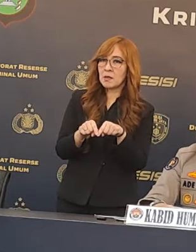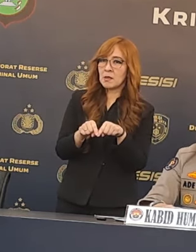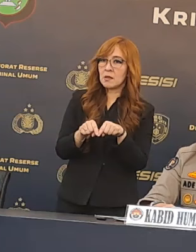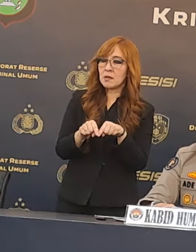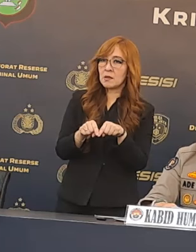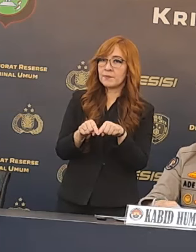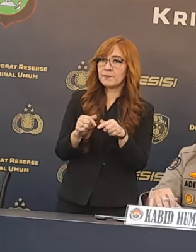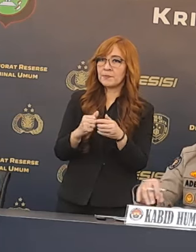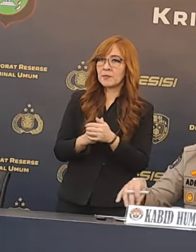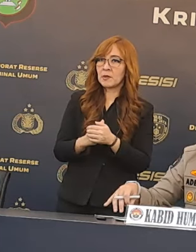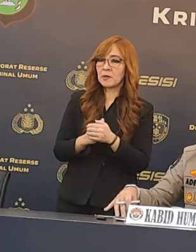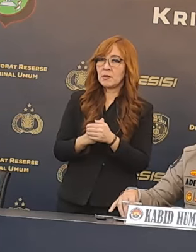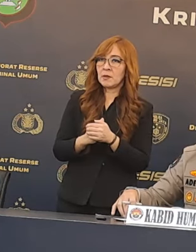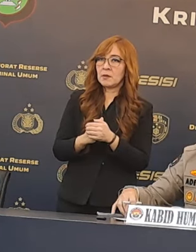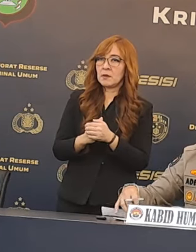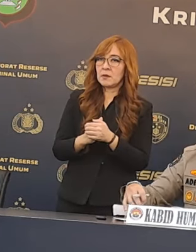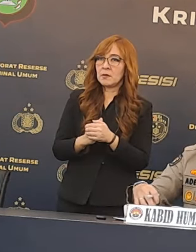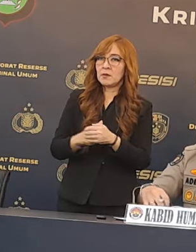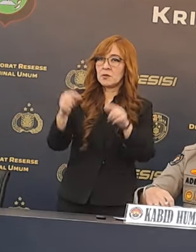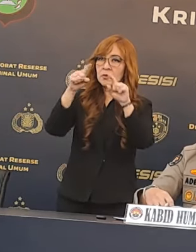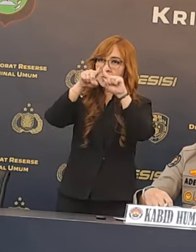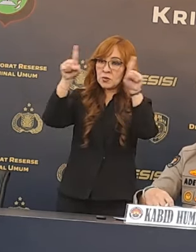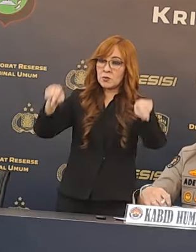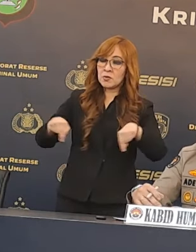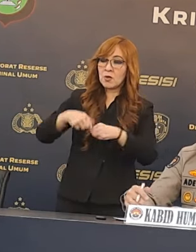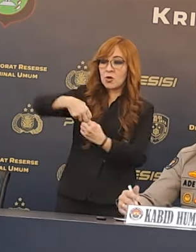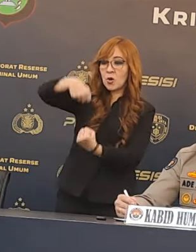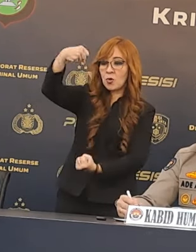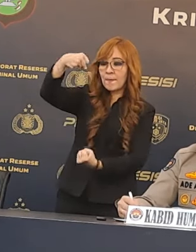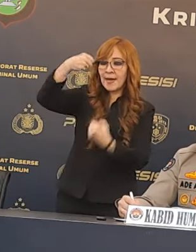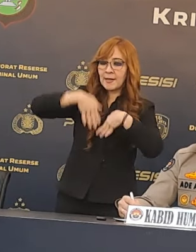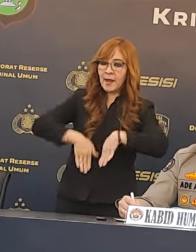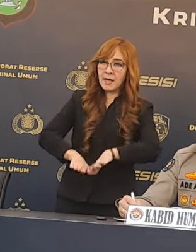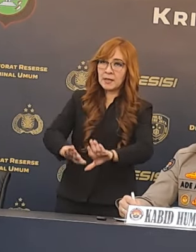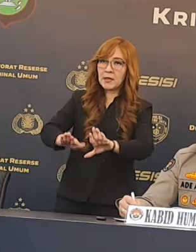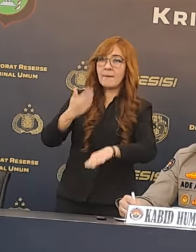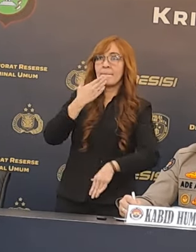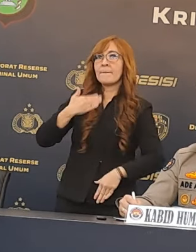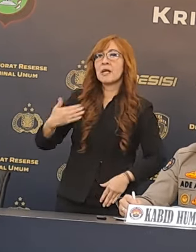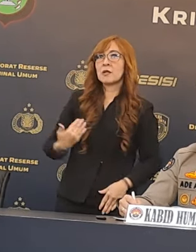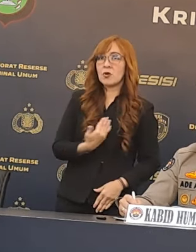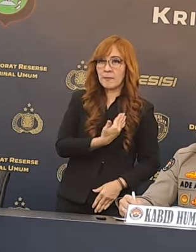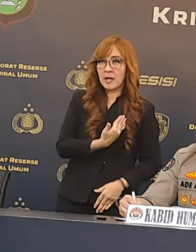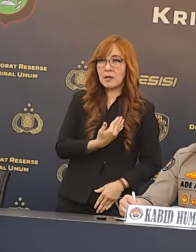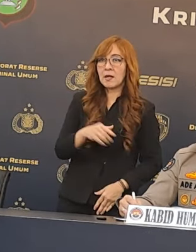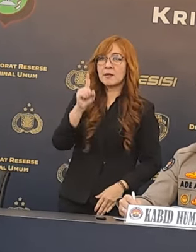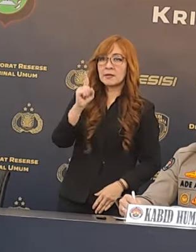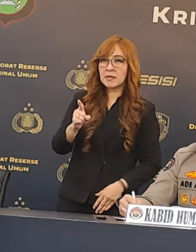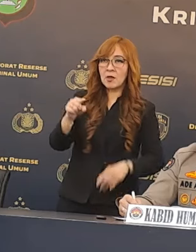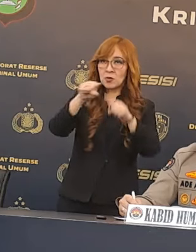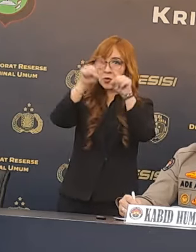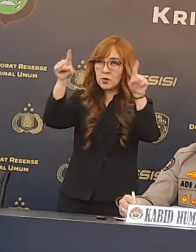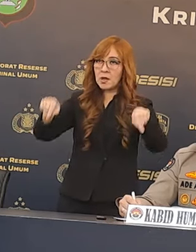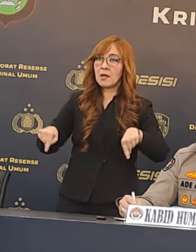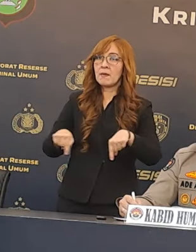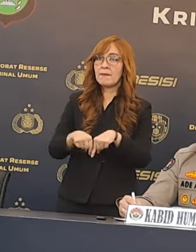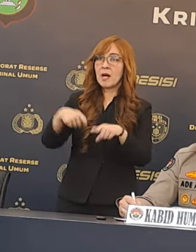akte kelahiran daripada korban, satu lembar kopi